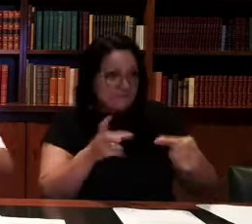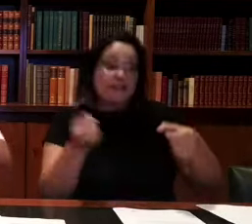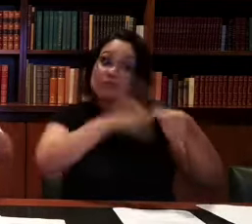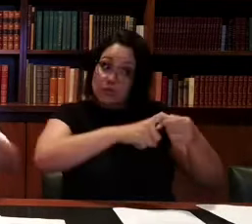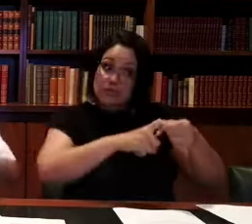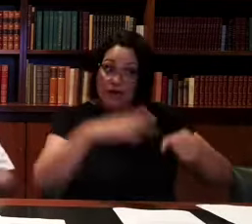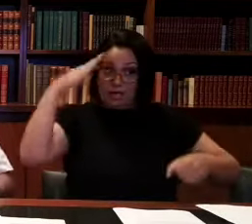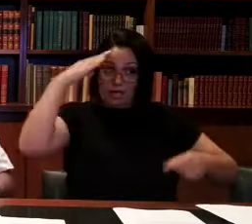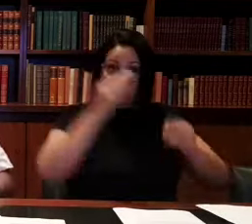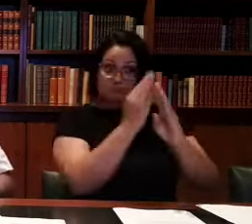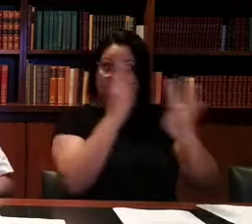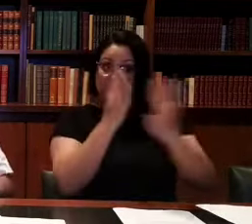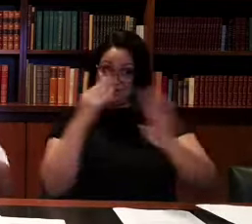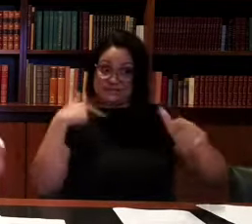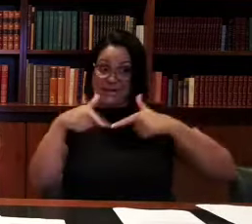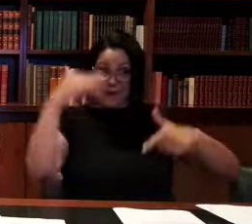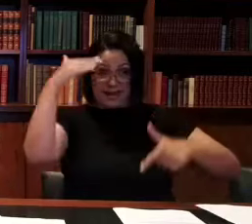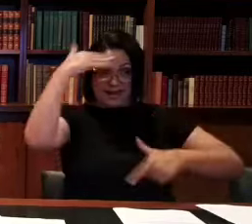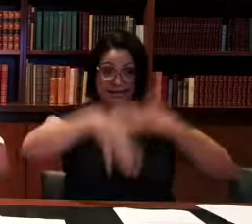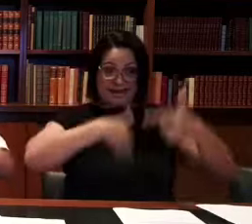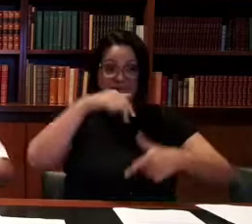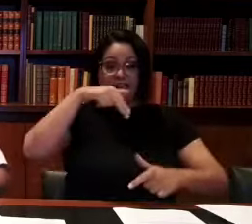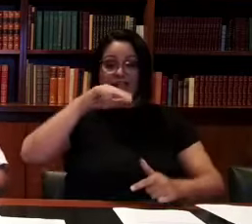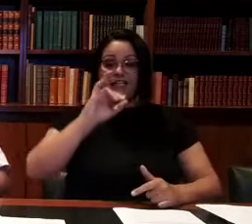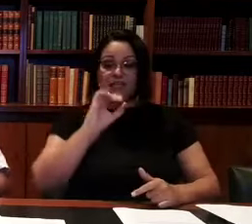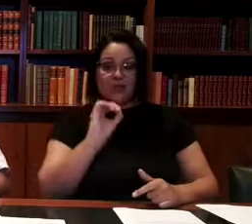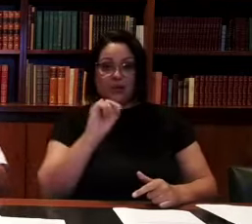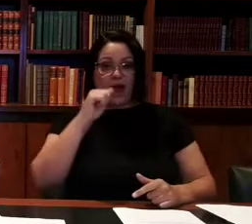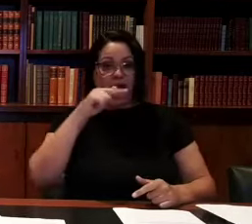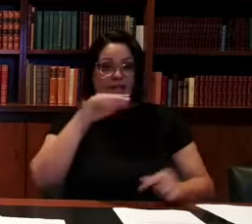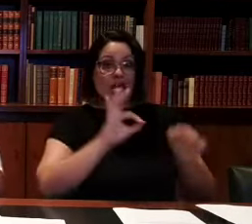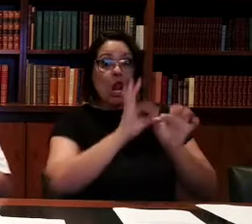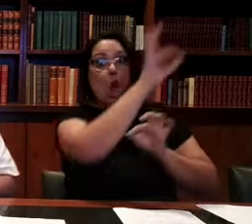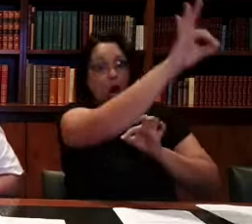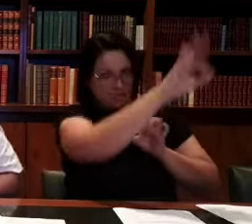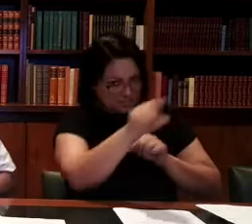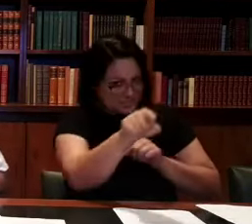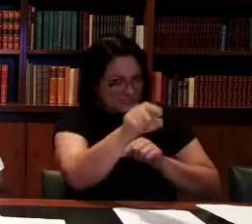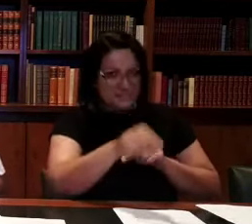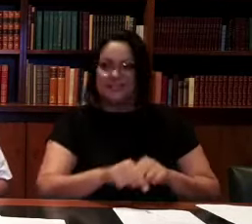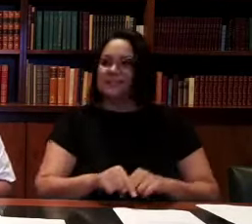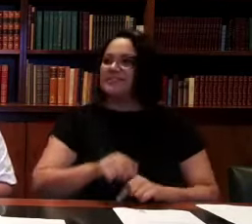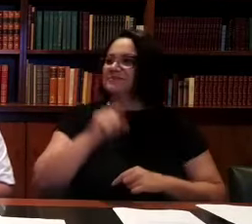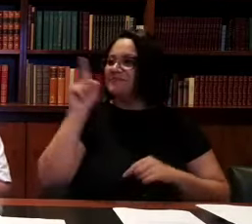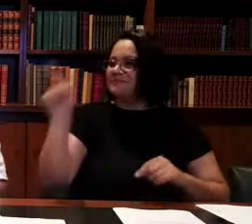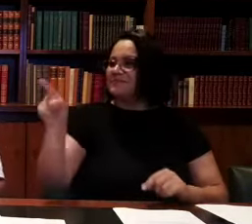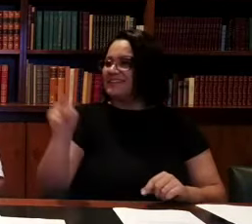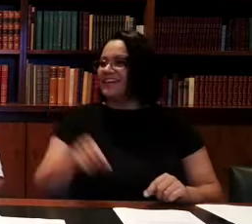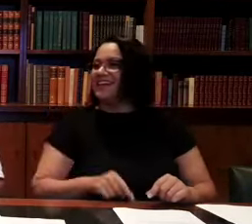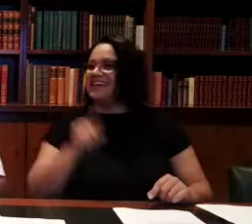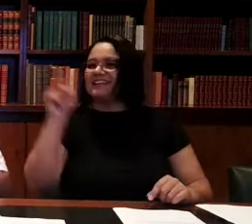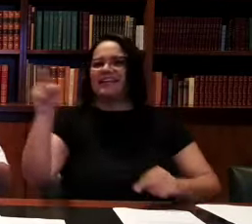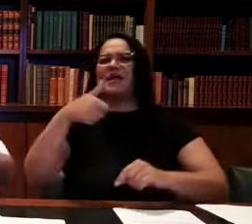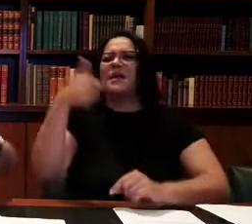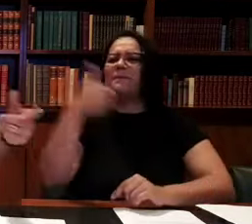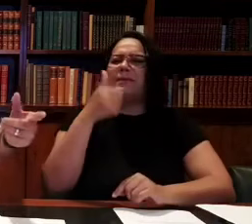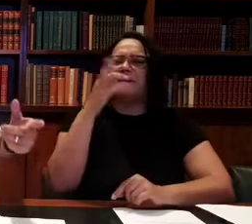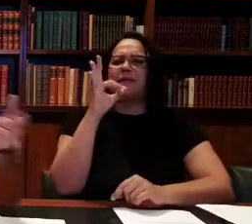eu tô fazendo um pacotão aqui eu moro aqui há primeiro-sargento primeiro-tenente você vai tirar o dinheiro nunca tirou né meu cliente aqui ó